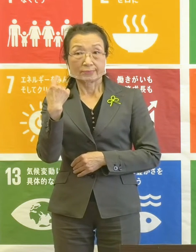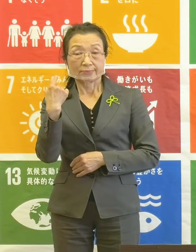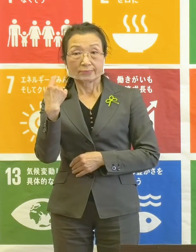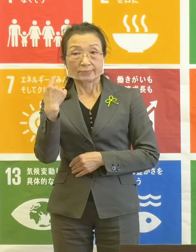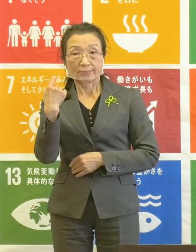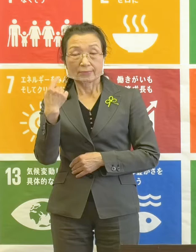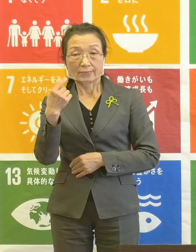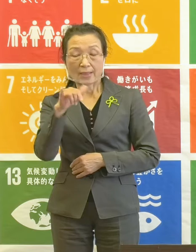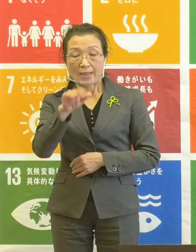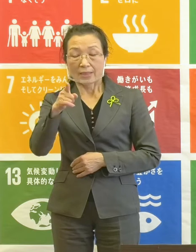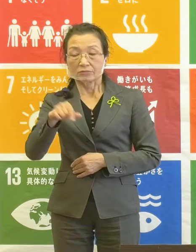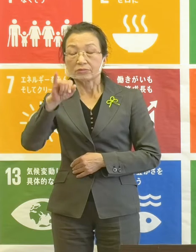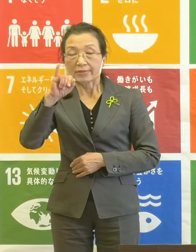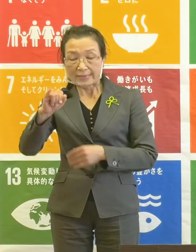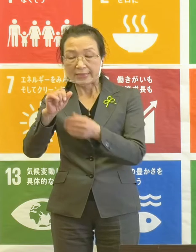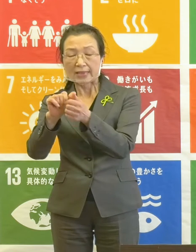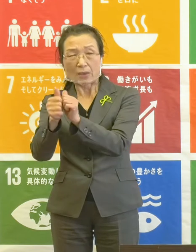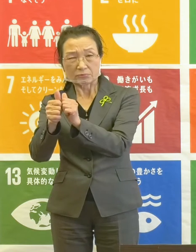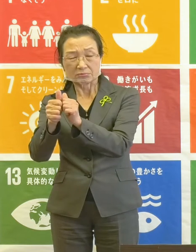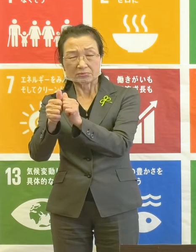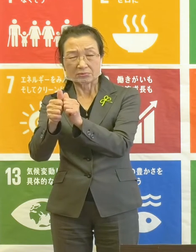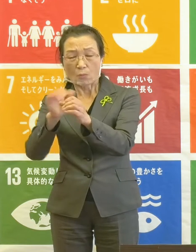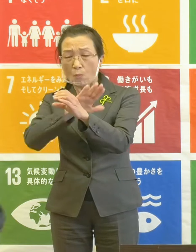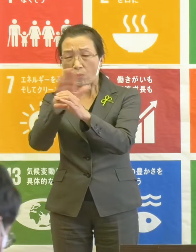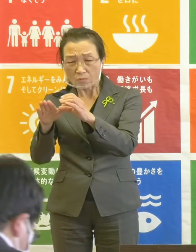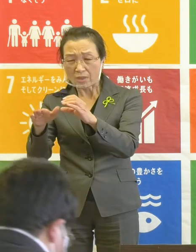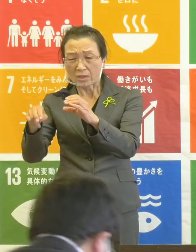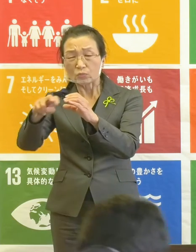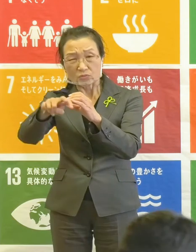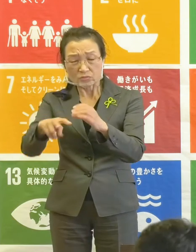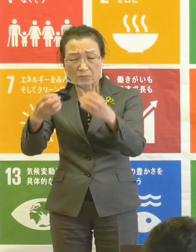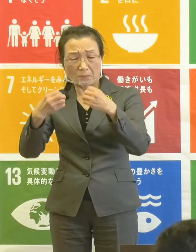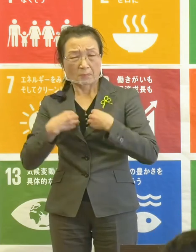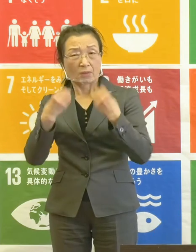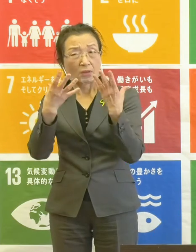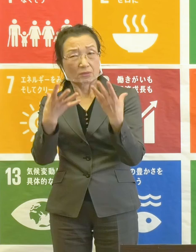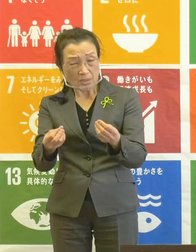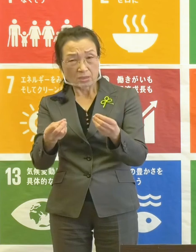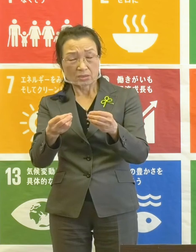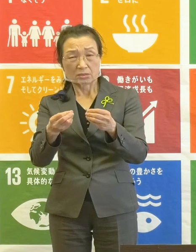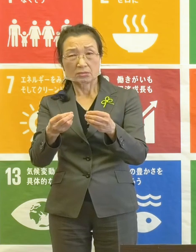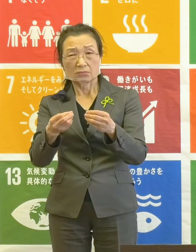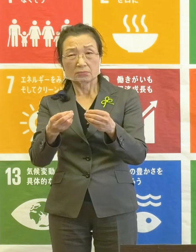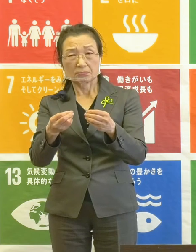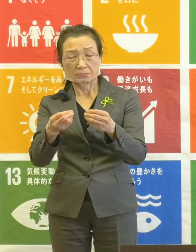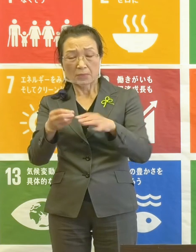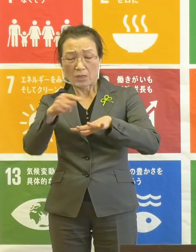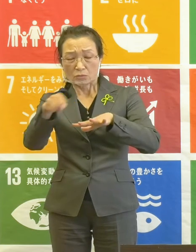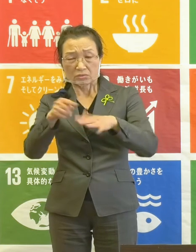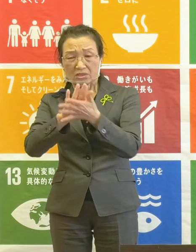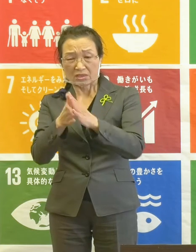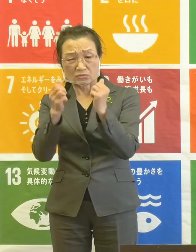変異株に感染された、栃木県在住の方が感染されたと発表がありました。